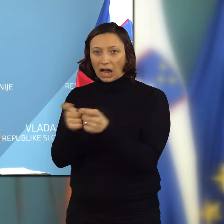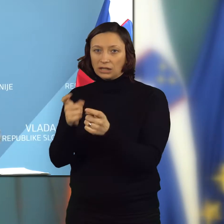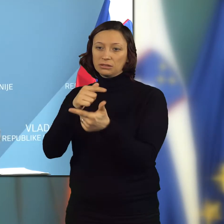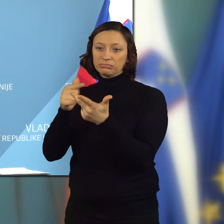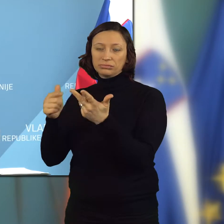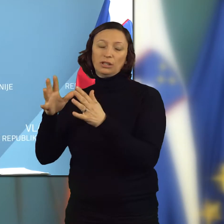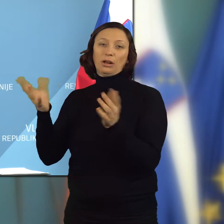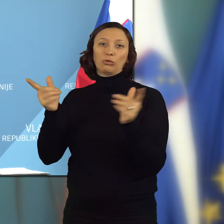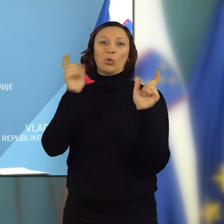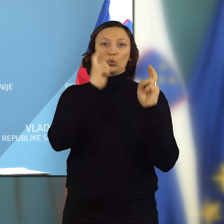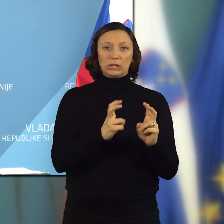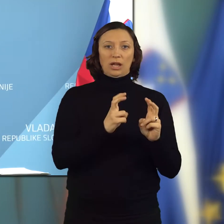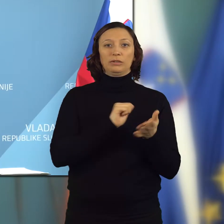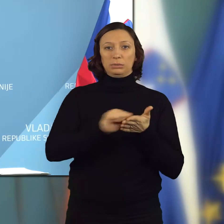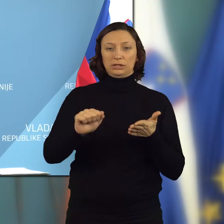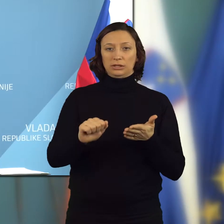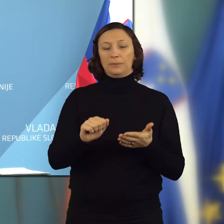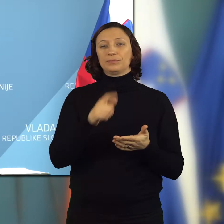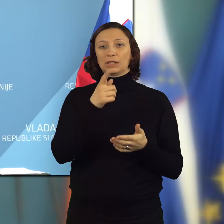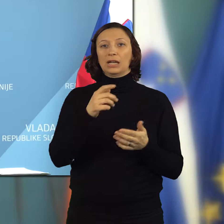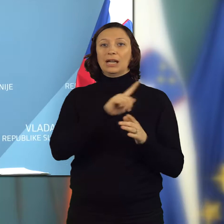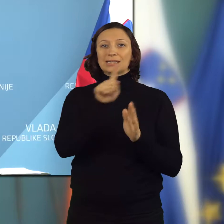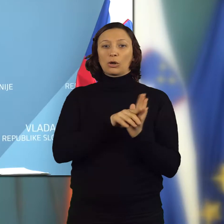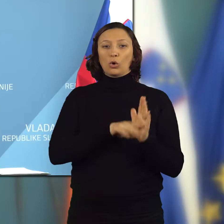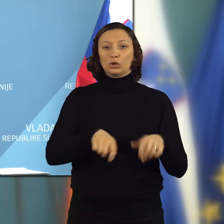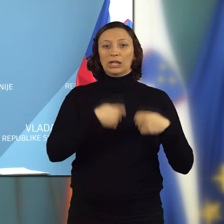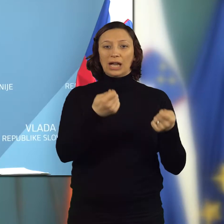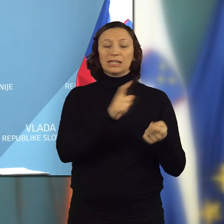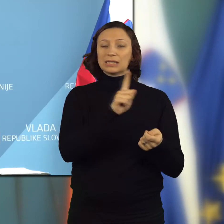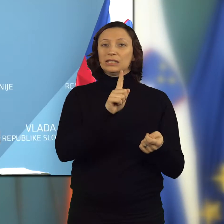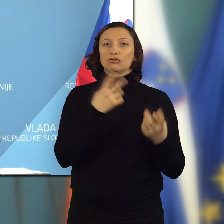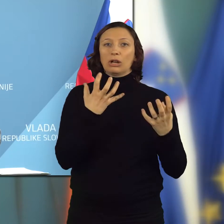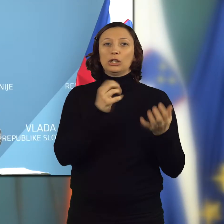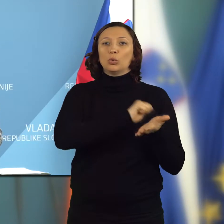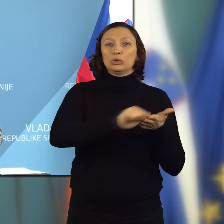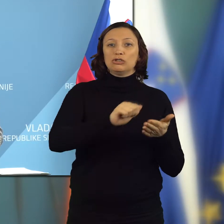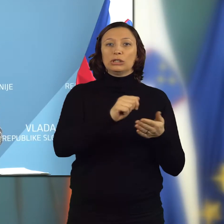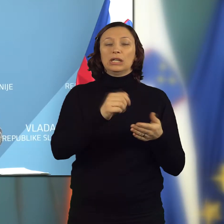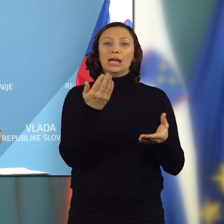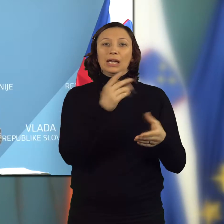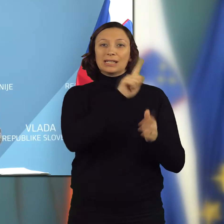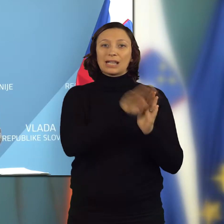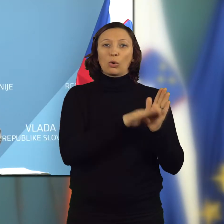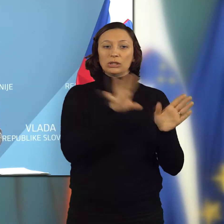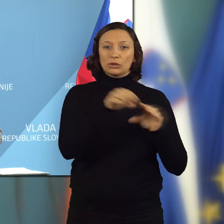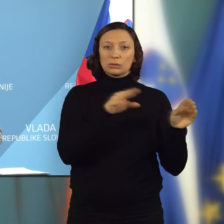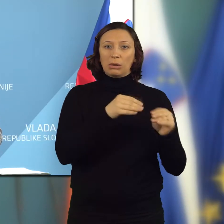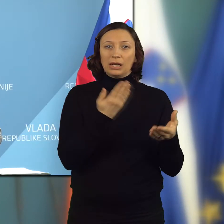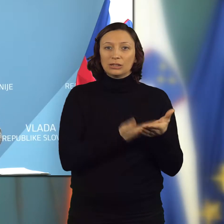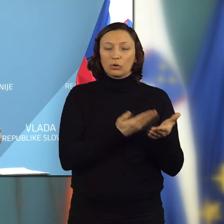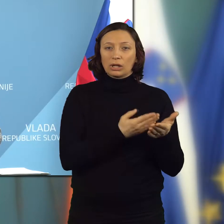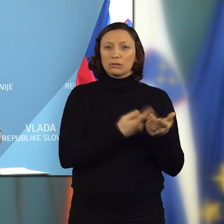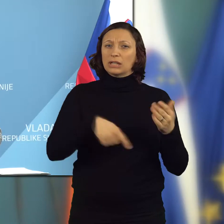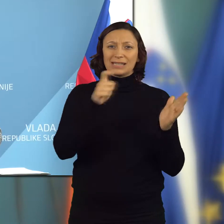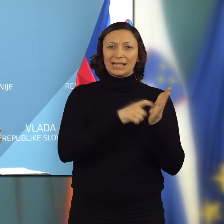podobno. In s tem se jasno določa, da namen zakonodajalca ni uničenje zakonito zbranih dokazov v